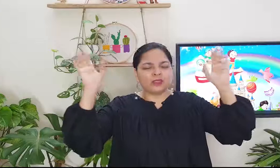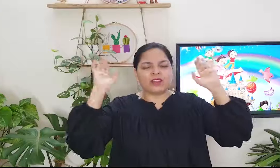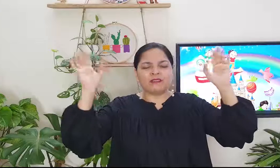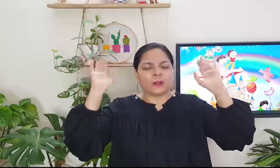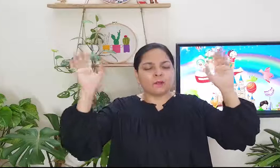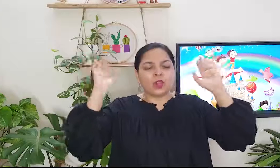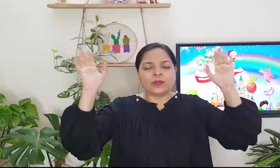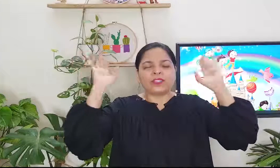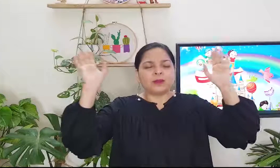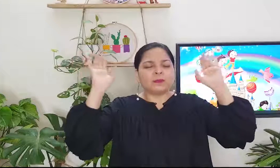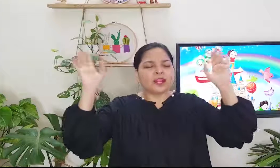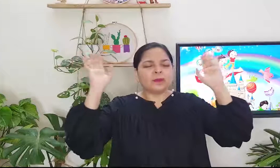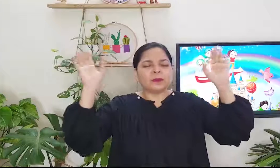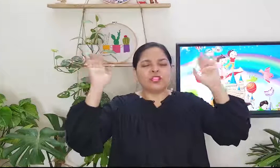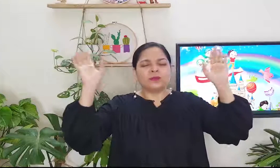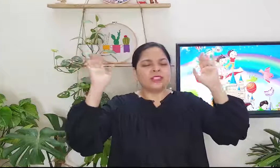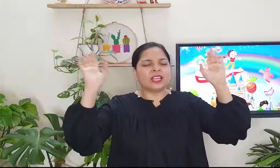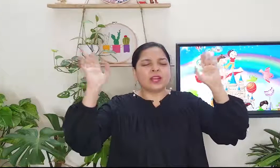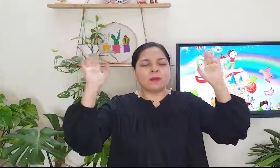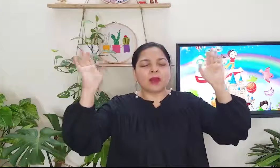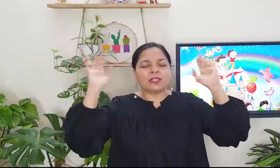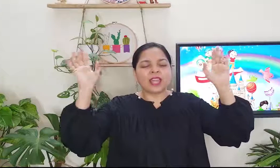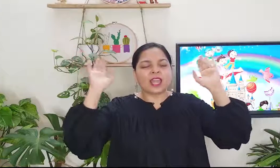সমস্ত প্রার্থনা প্রভু যীশু খ্রিস্টের নামে চাইছি, আমেন।